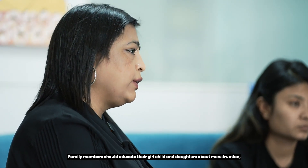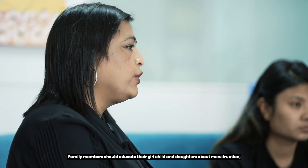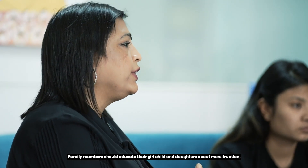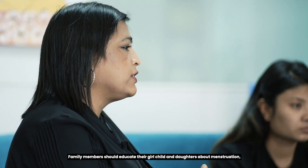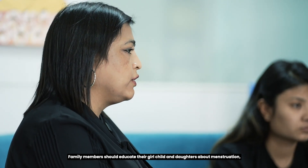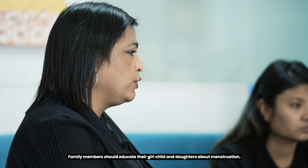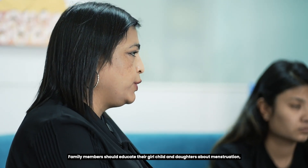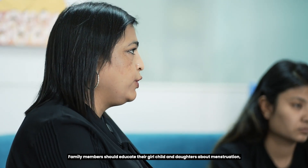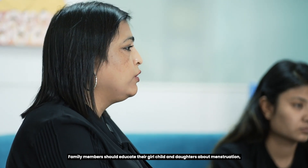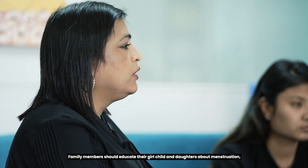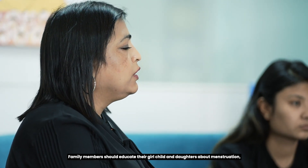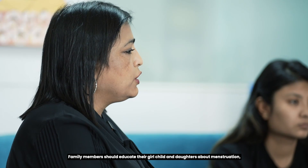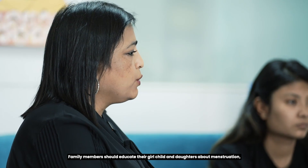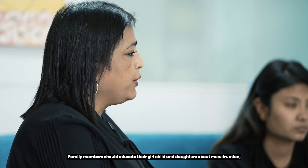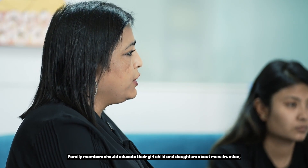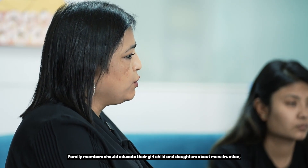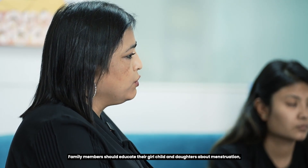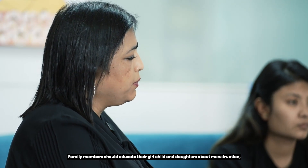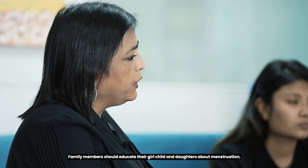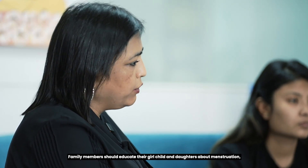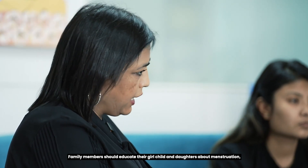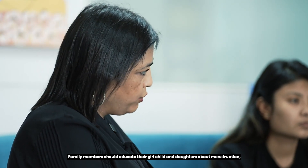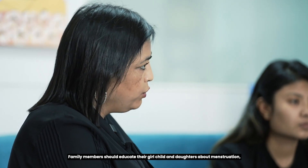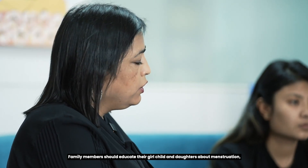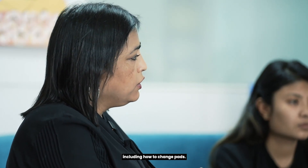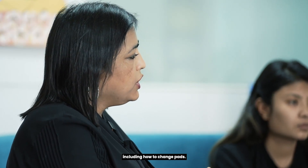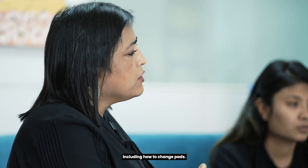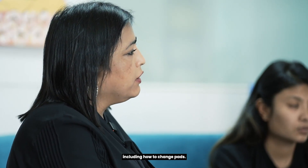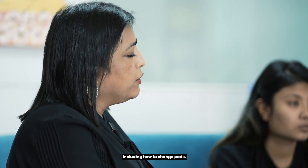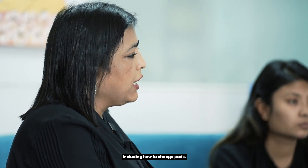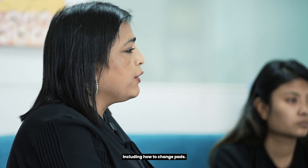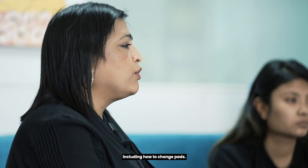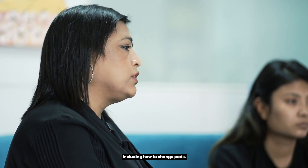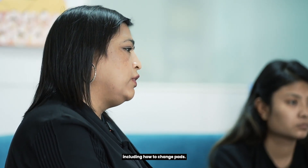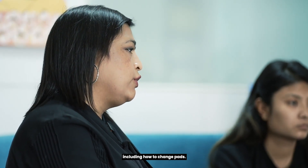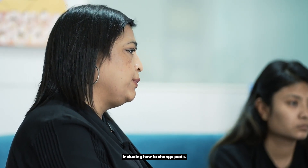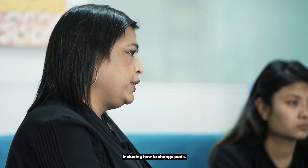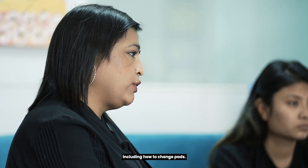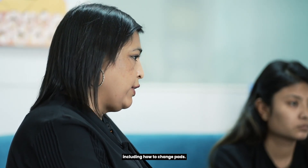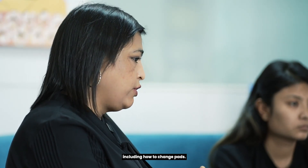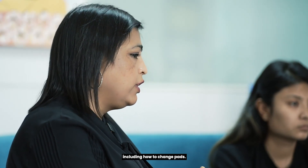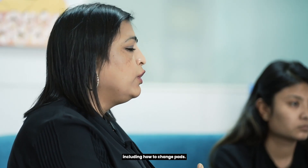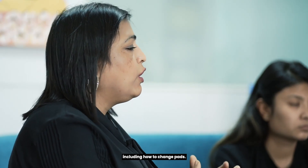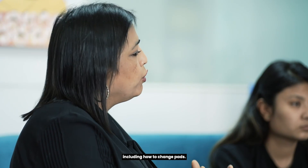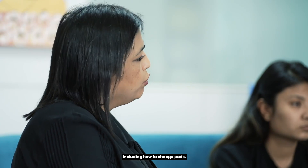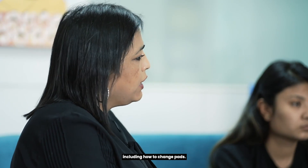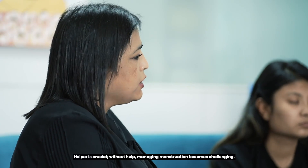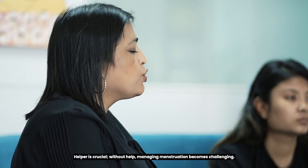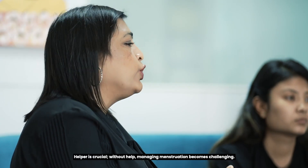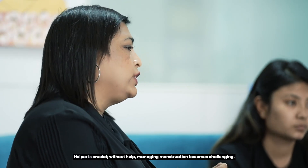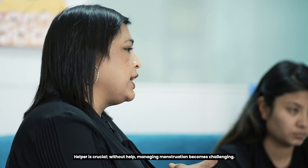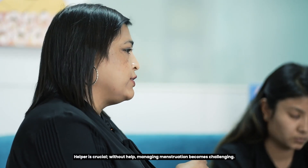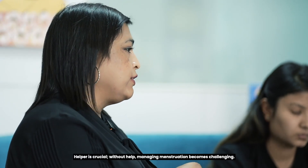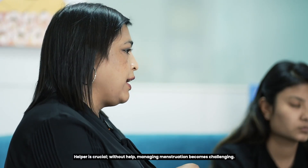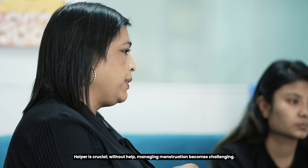पहिल्यैदेखि उसलाई ओरिएन्टेसन गर्नु पर्यो, यस्तो भयो भने यस्तो हुन्छ भन्ने कुराहरू, चेन्ज गर्ने कुराहरू, कसरी लगाउने भन्ने कुराहरू. र अर्को कुरा